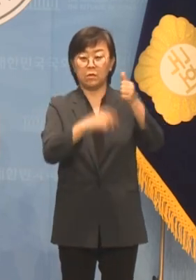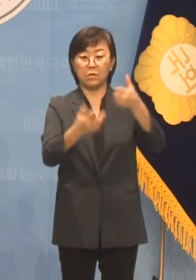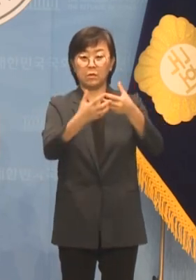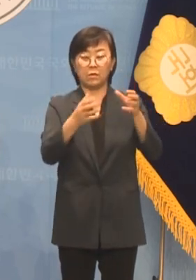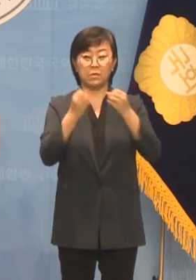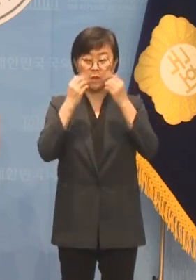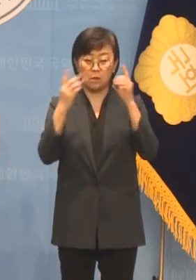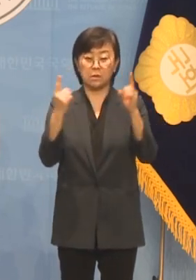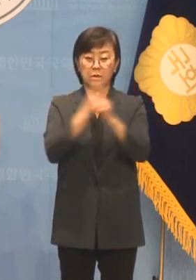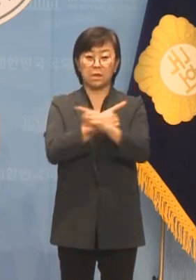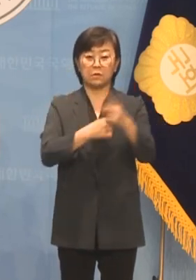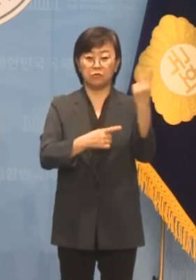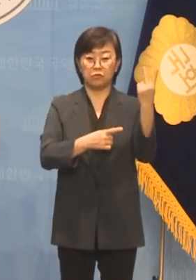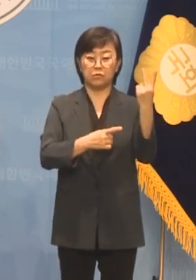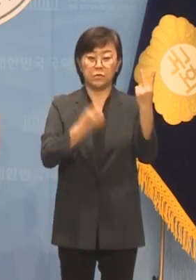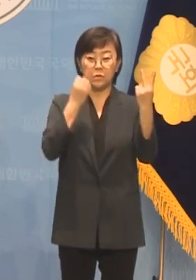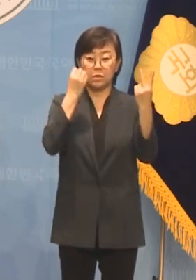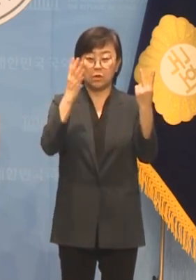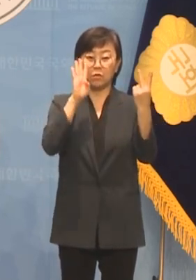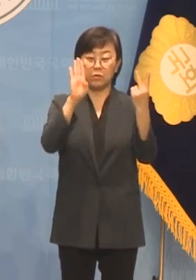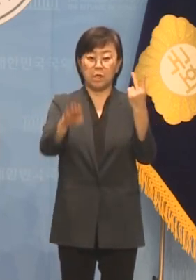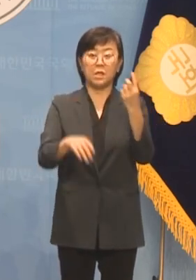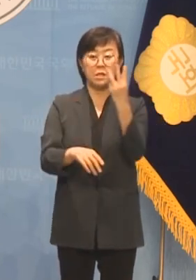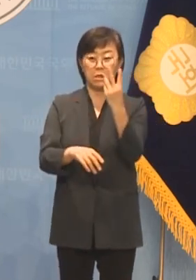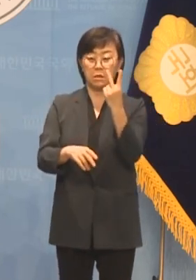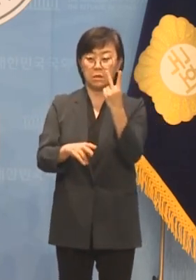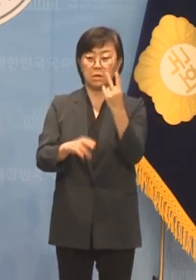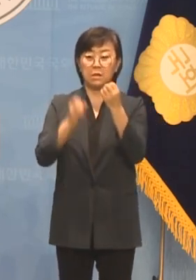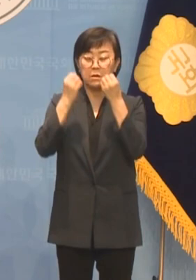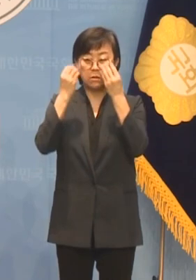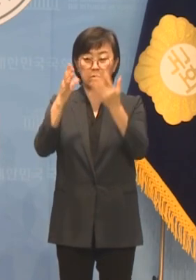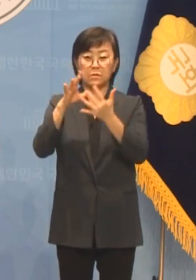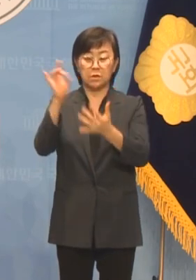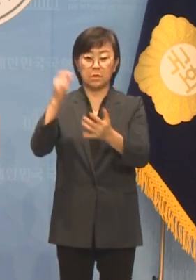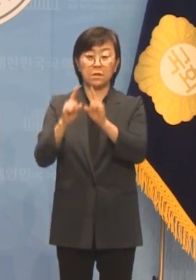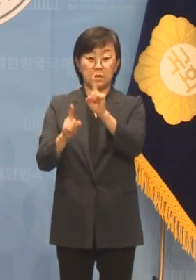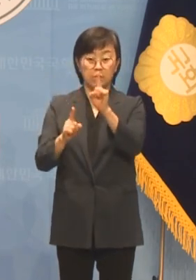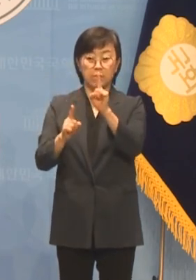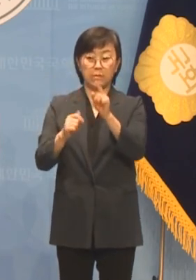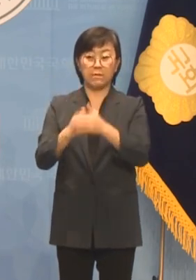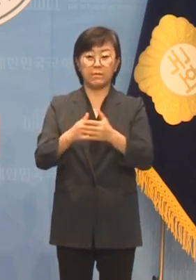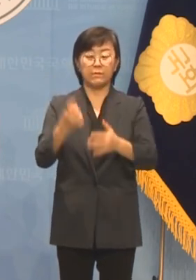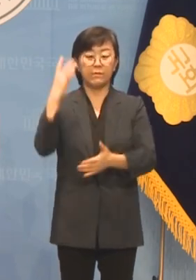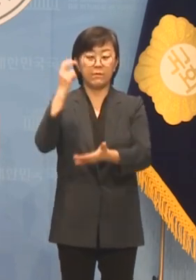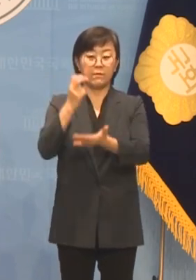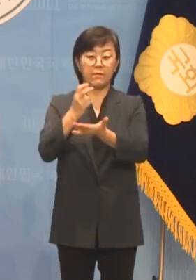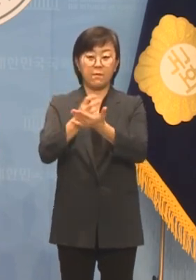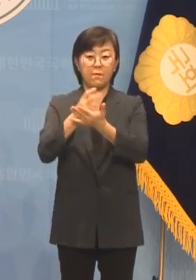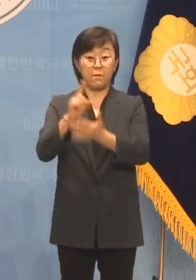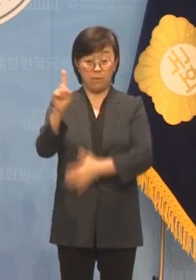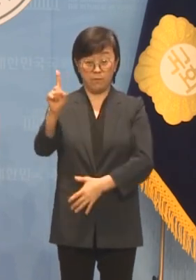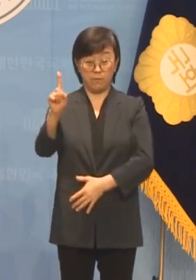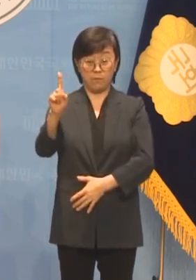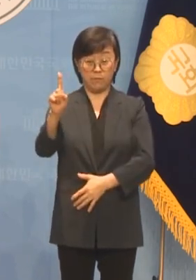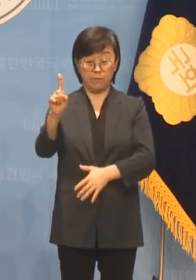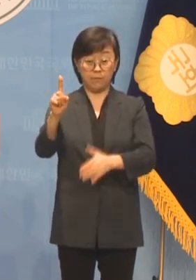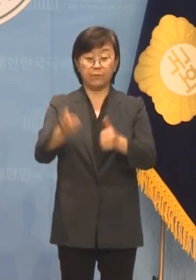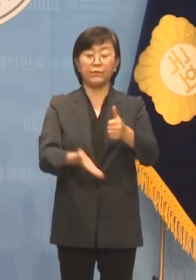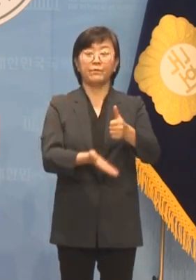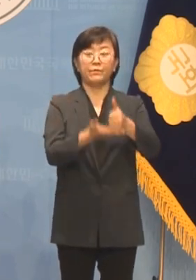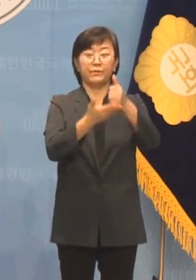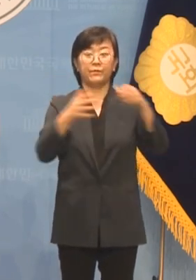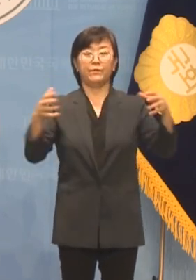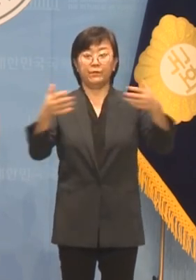개혁신당 2인, 새로운 미래 2인, 새로운 선택 1인, 원칙과 상식 1인을